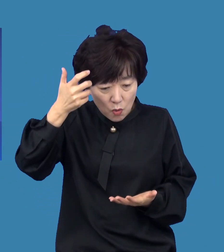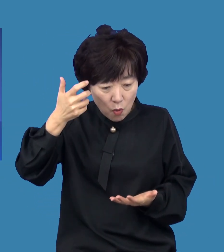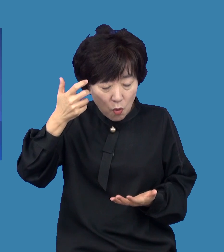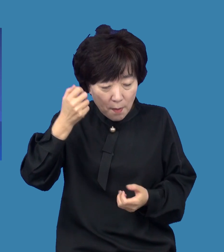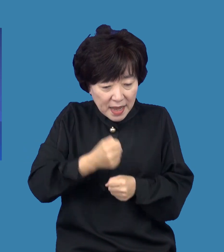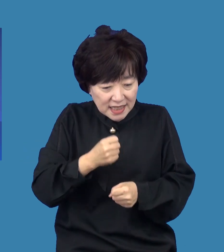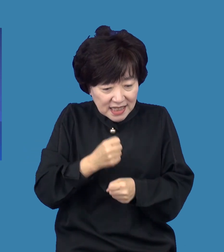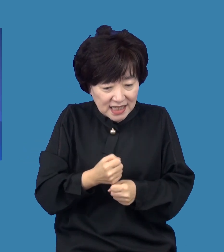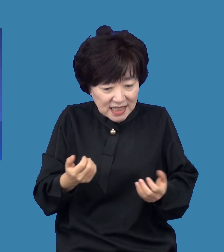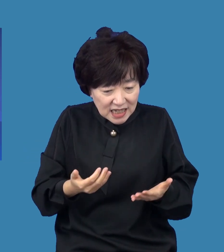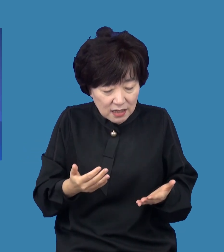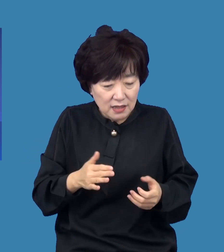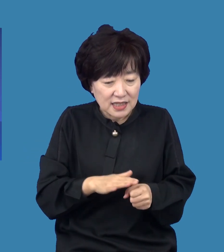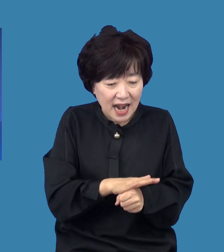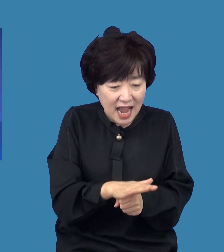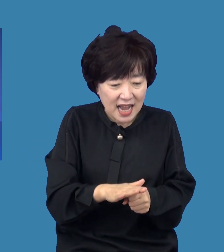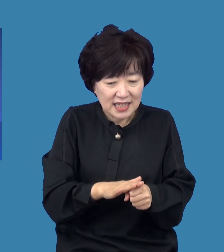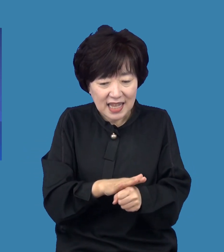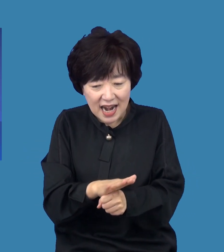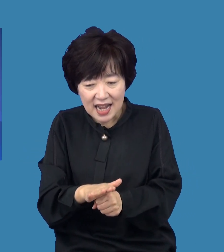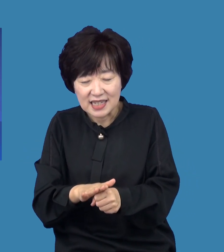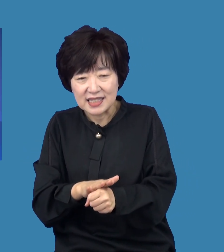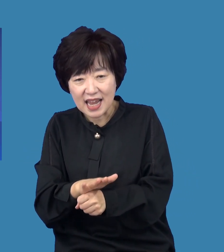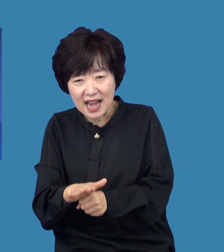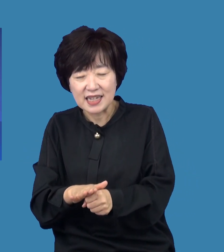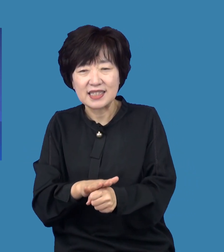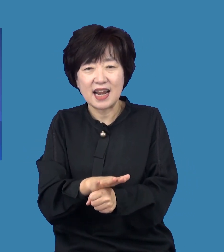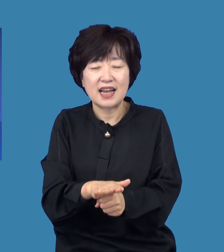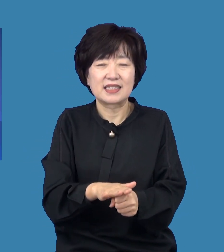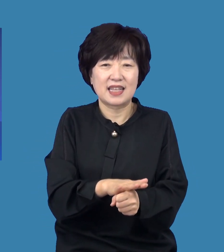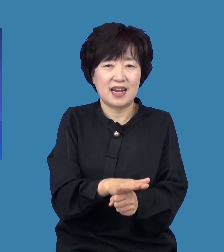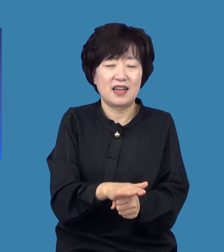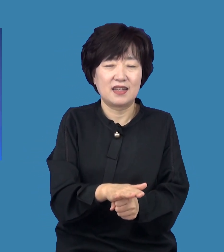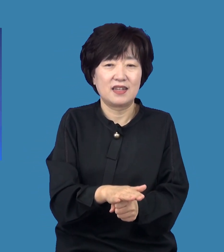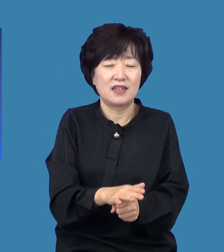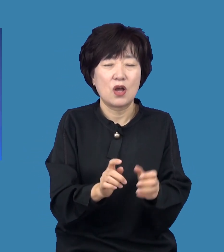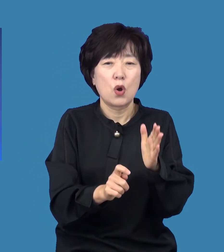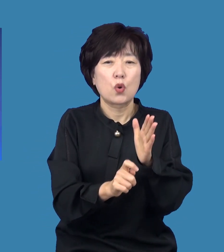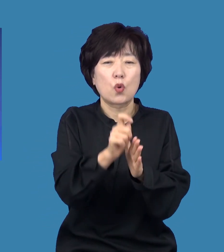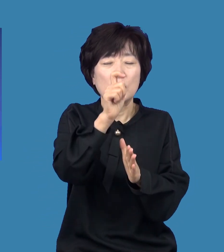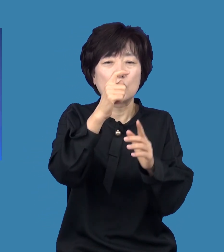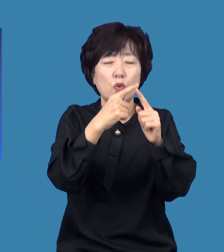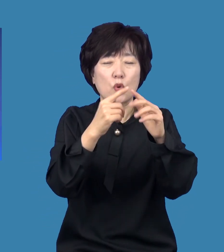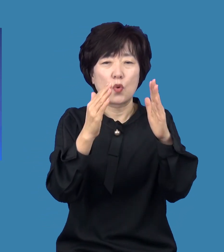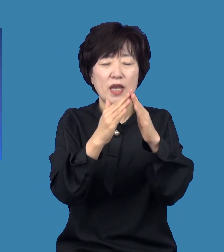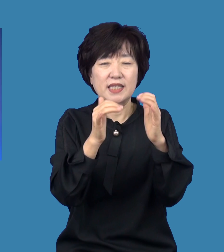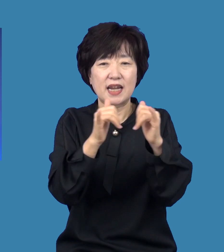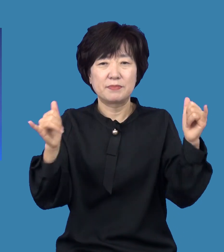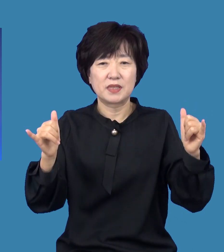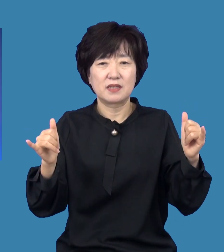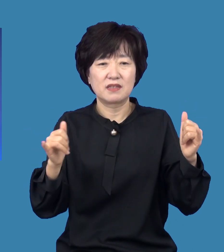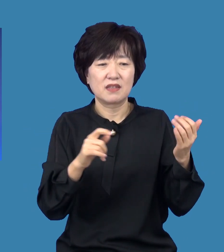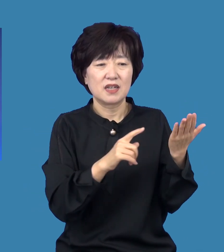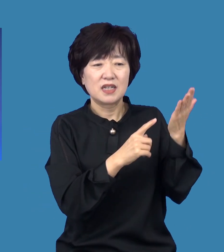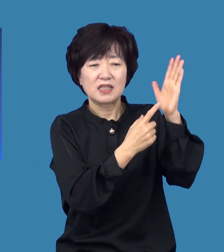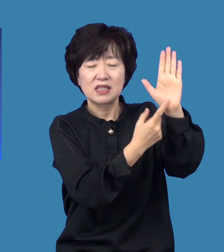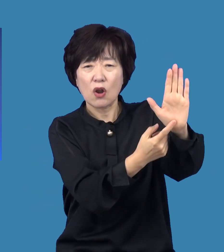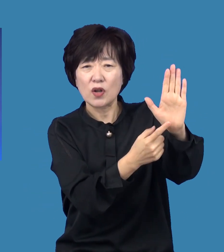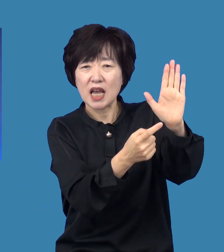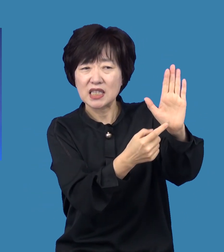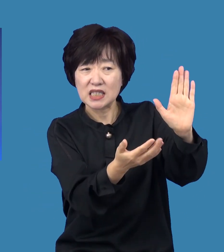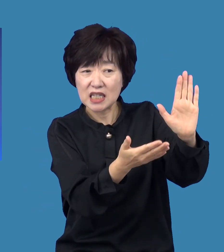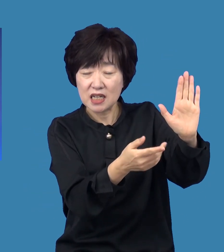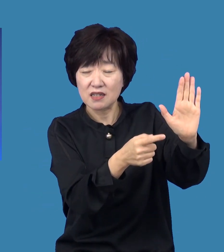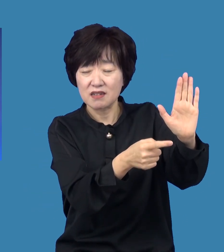일을 사랑으로 행하는 거라는 거예요. 근데 고린도 교회 사람들은 드러나는 일을 가지고 영적인